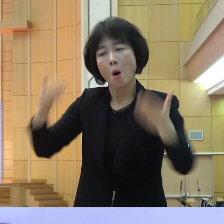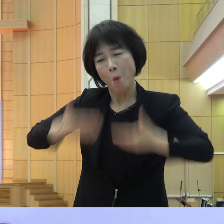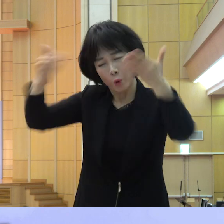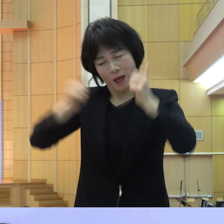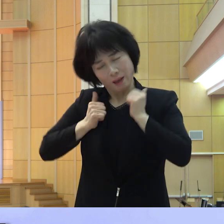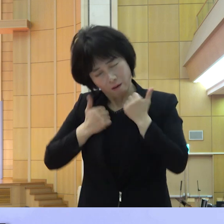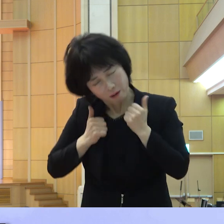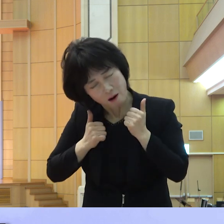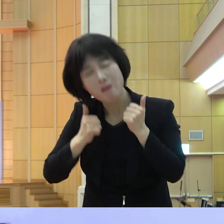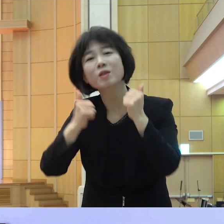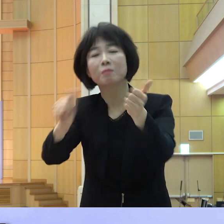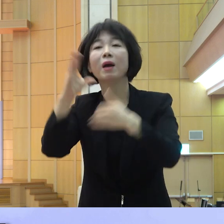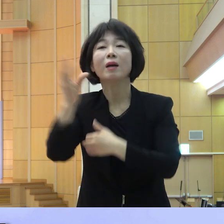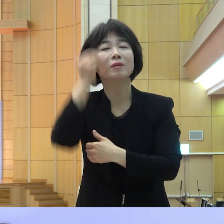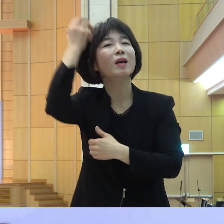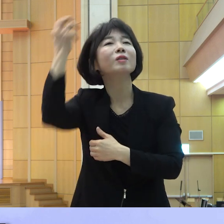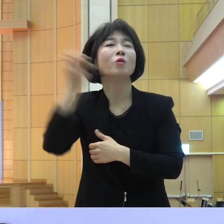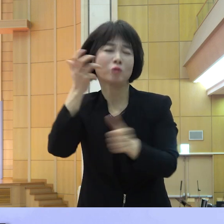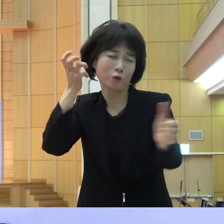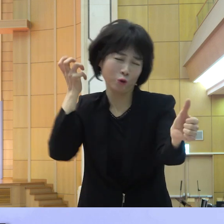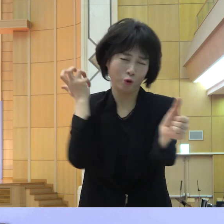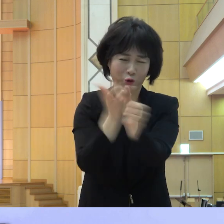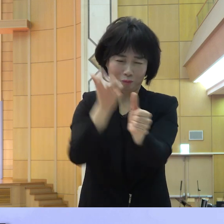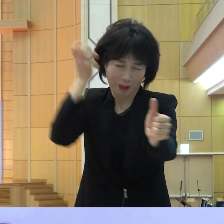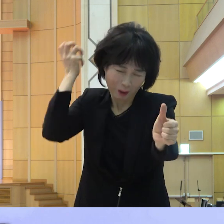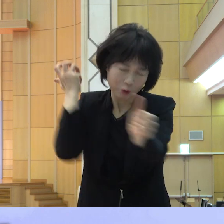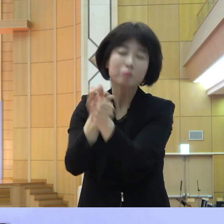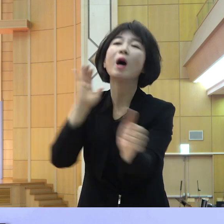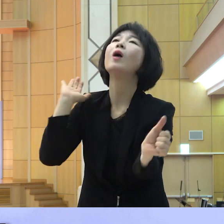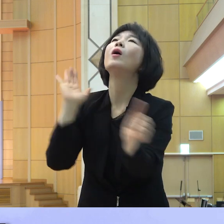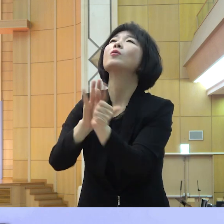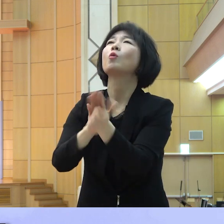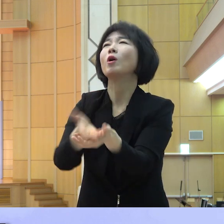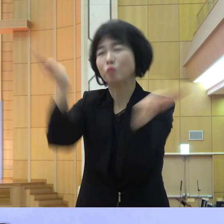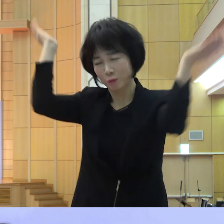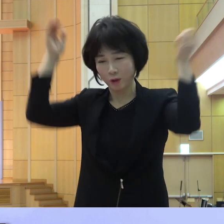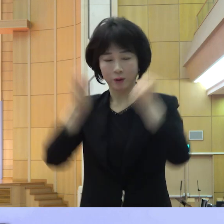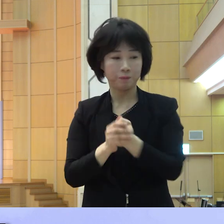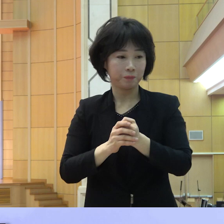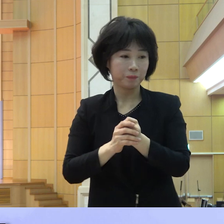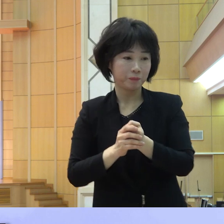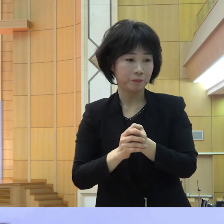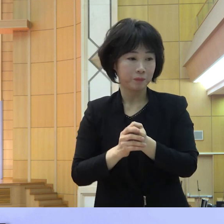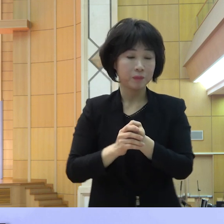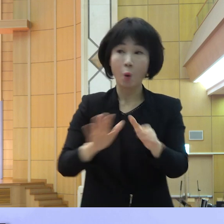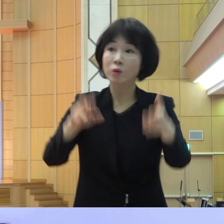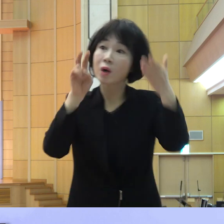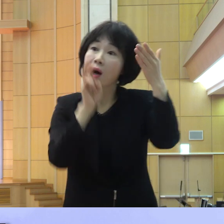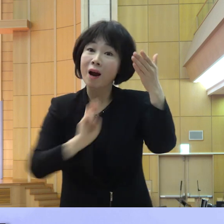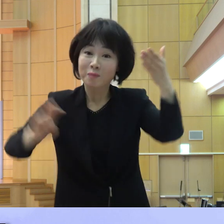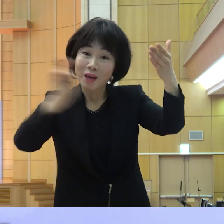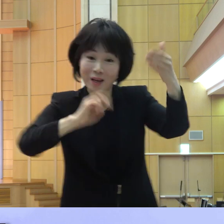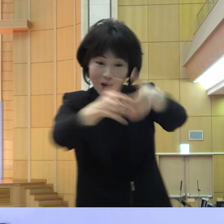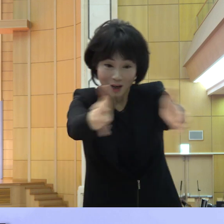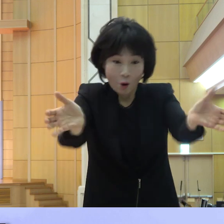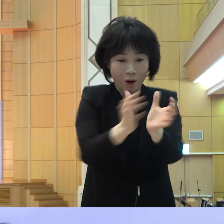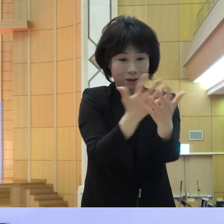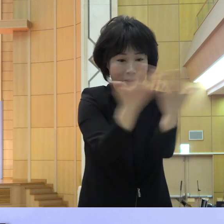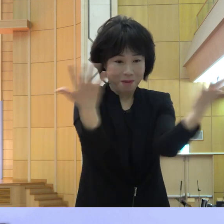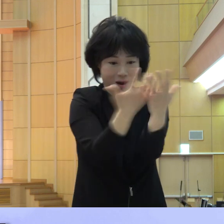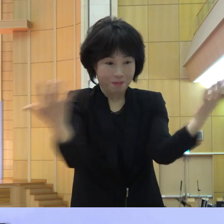수 있도록 성령께서 역사하시고 도와주시옵소서. 특히 성가대, 하나님이